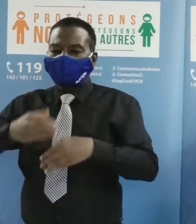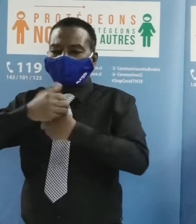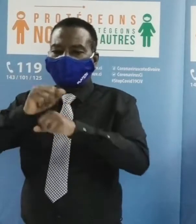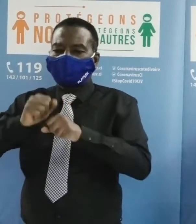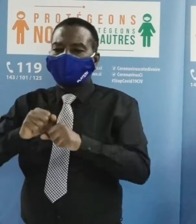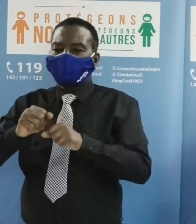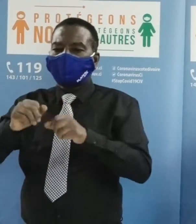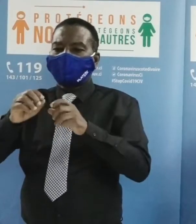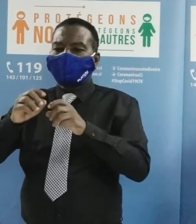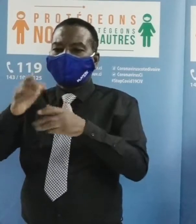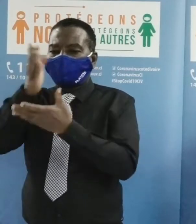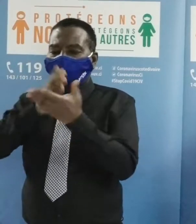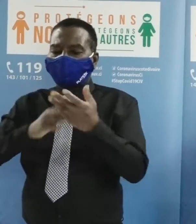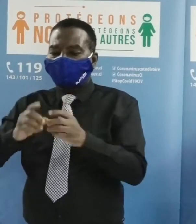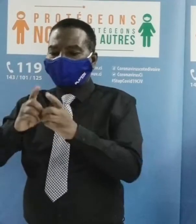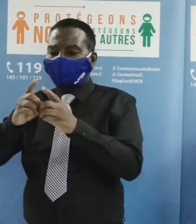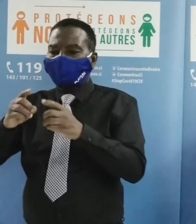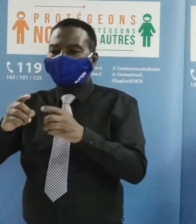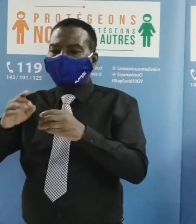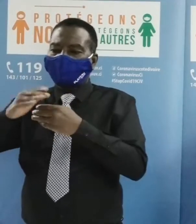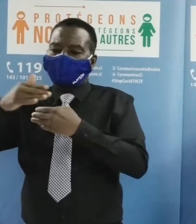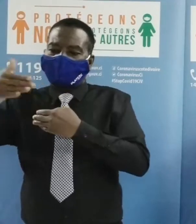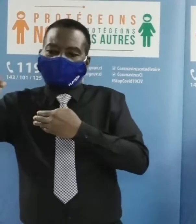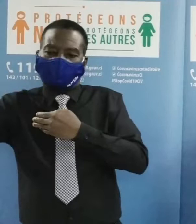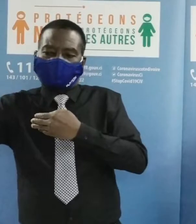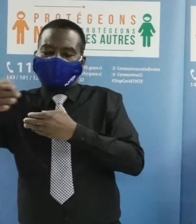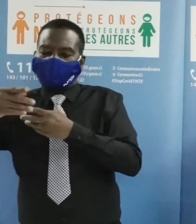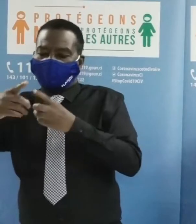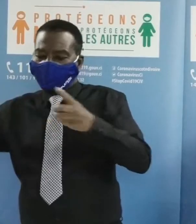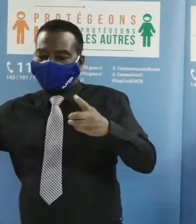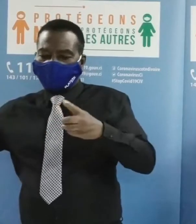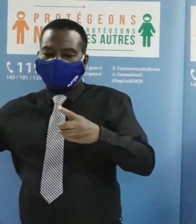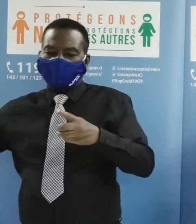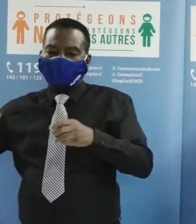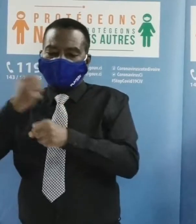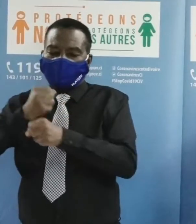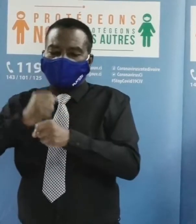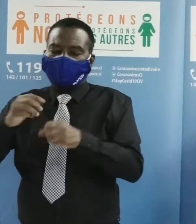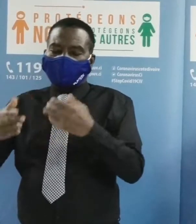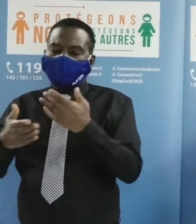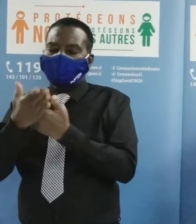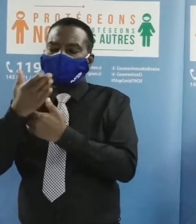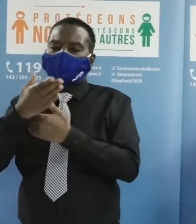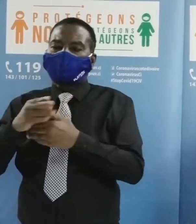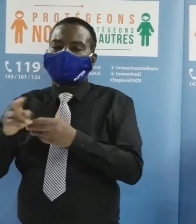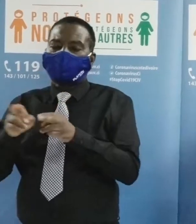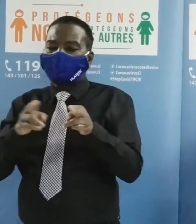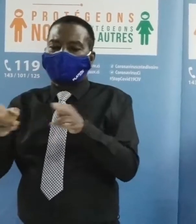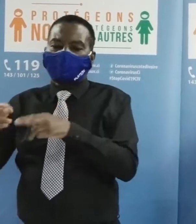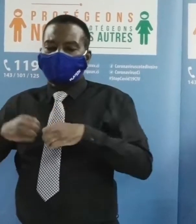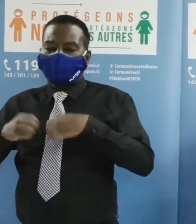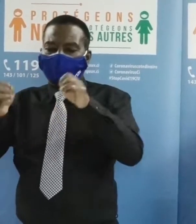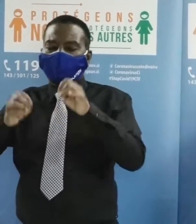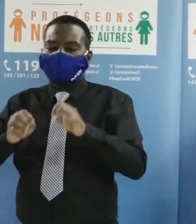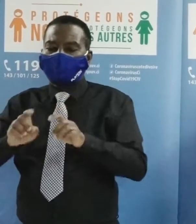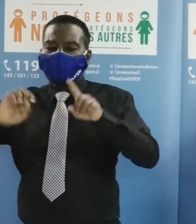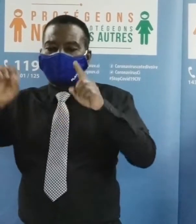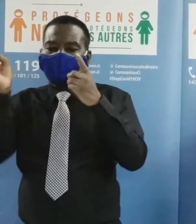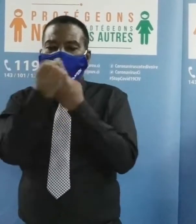distanciation en travaillant par roulement de manière va essayer d'éviter